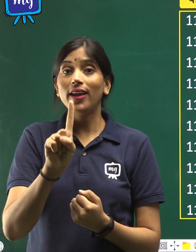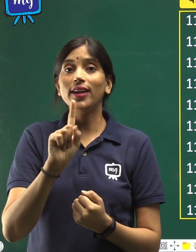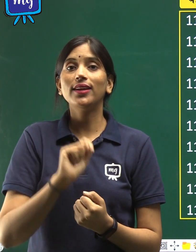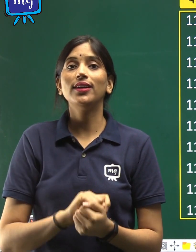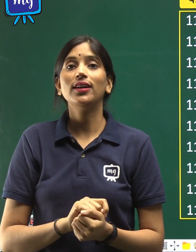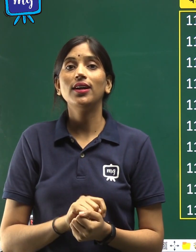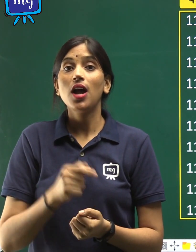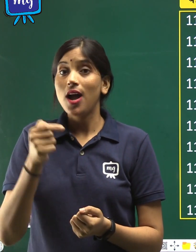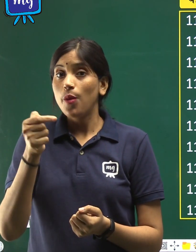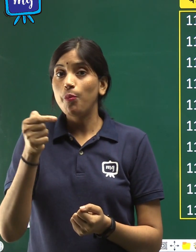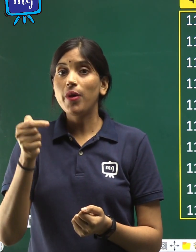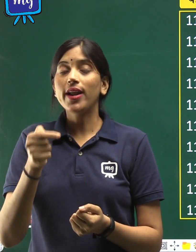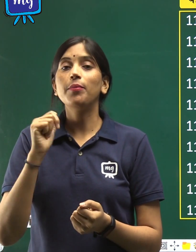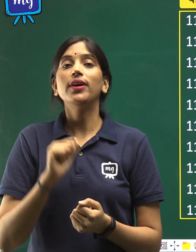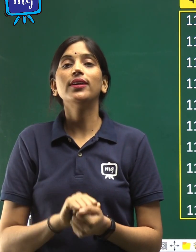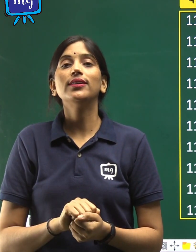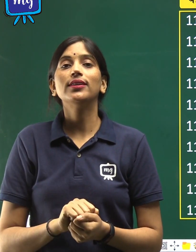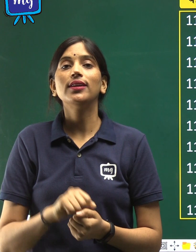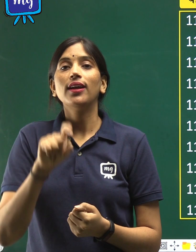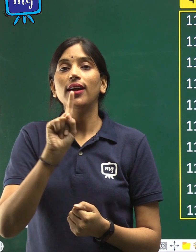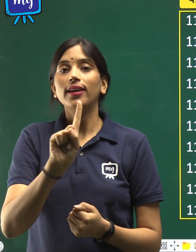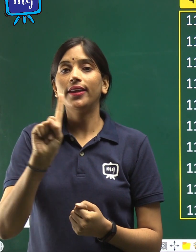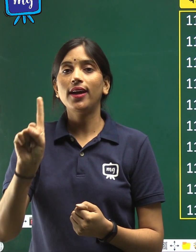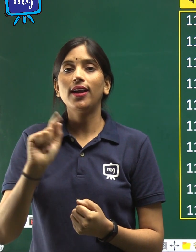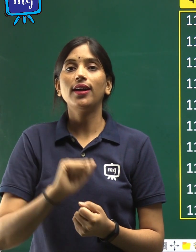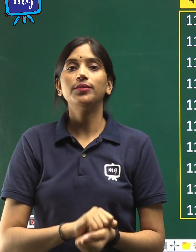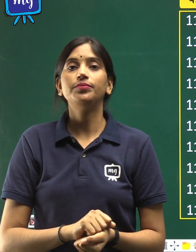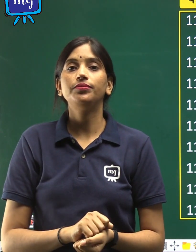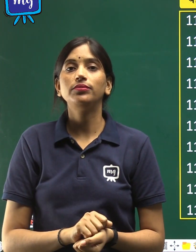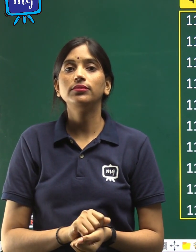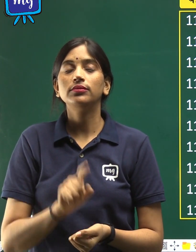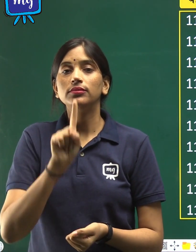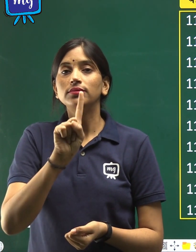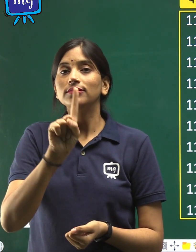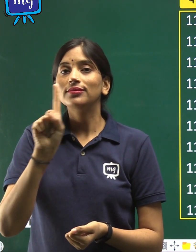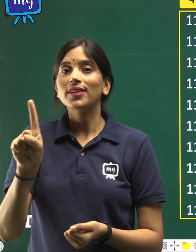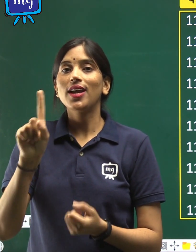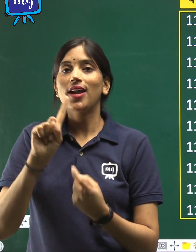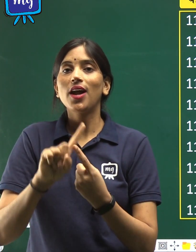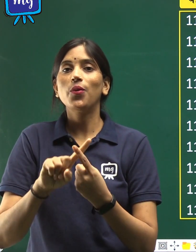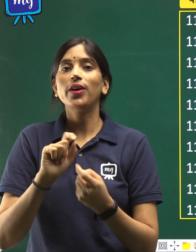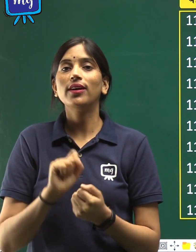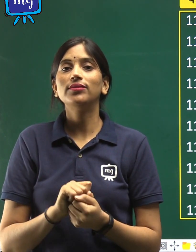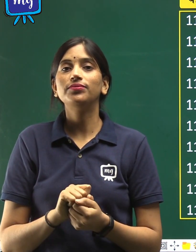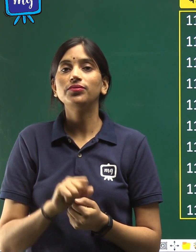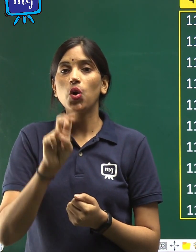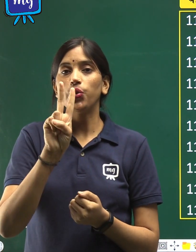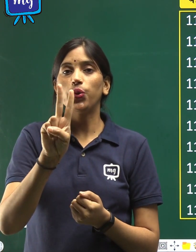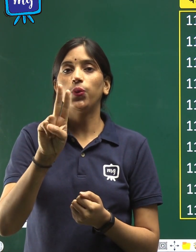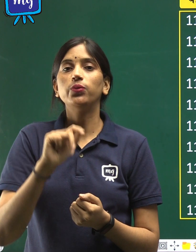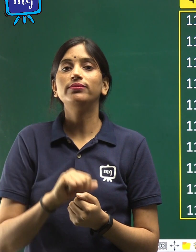1 बराबर 11। 11 गुणा